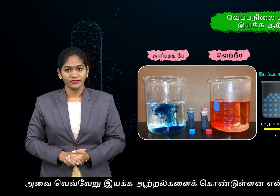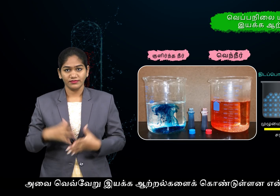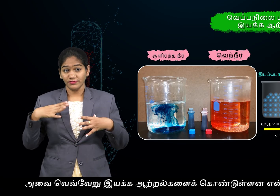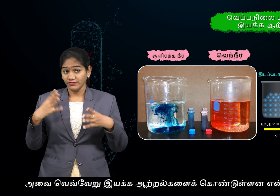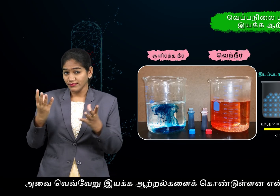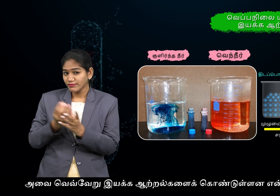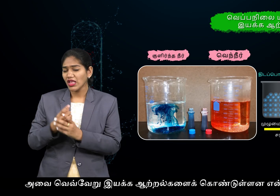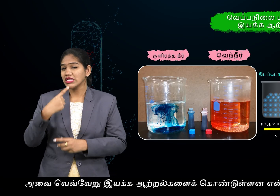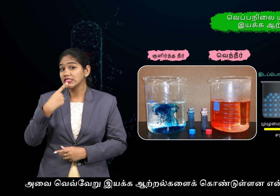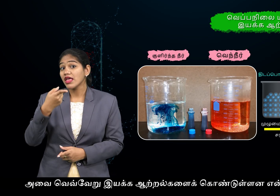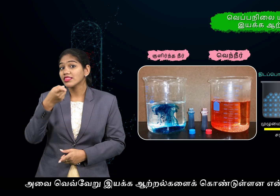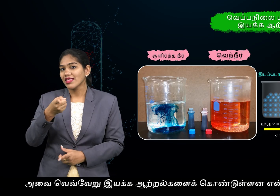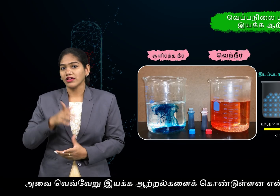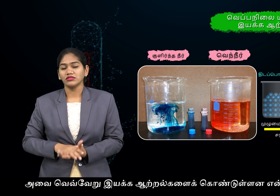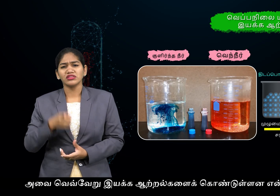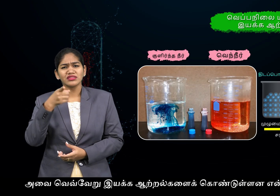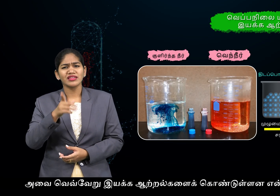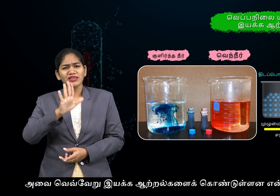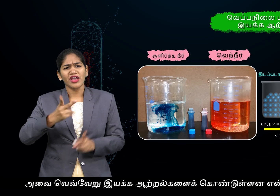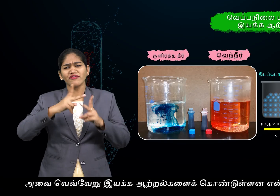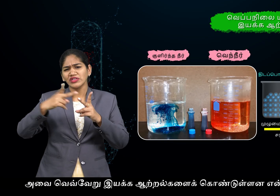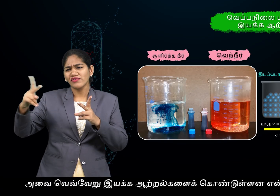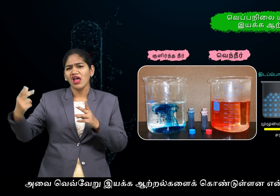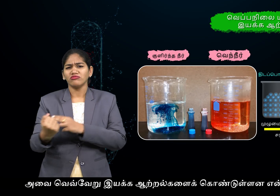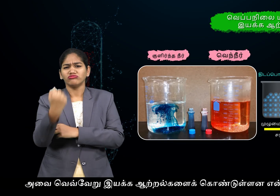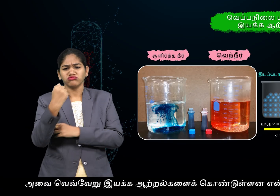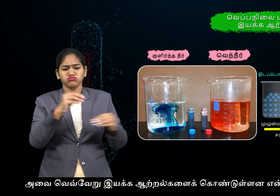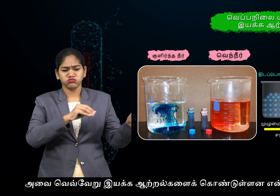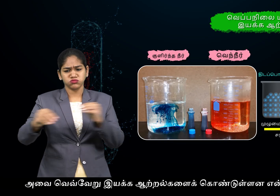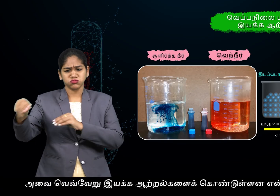அவை வெவ்வேறு இயக்க ஆற்றல்களை கொண்டுள்ளன என்று நாம் கூறலாம்.